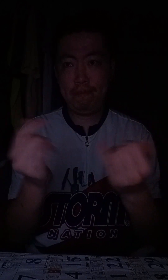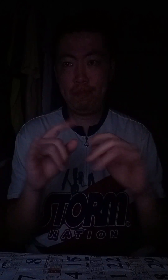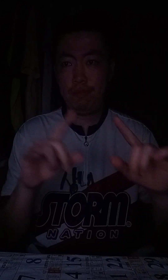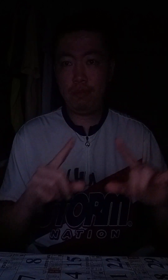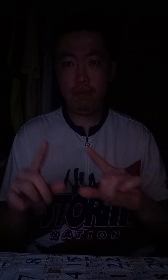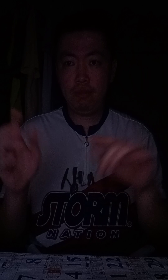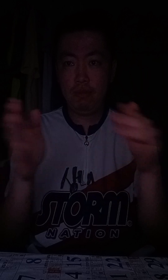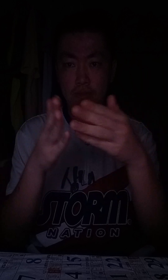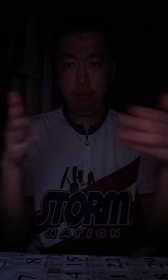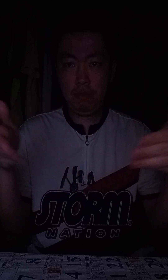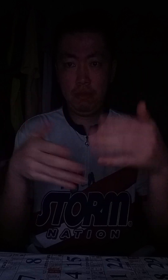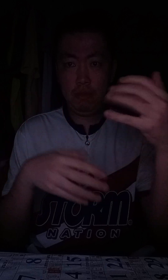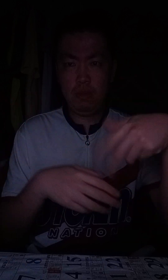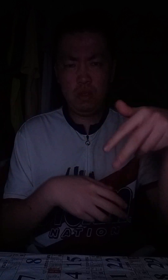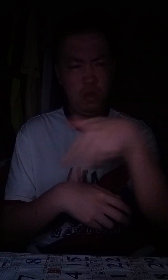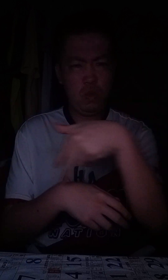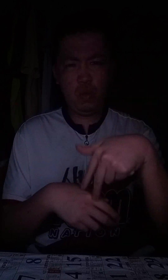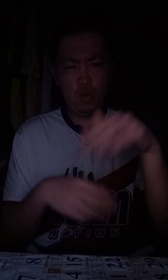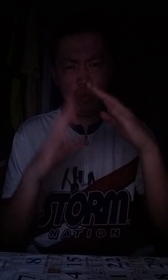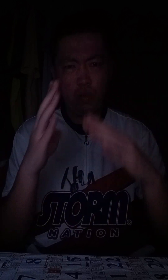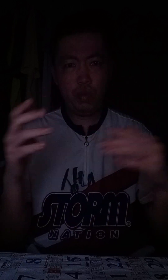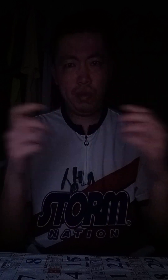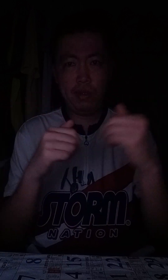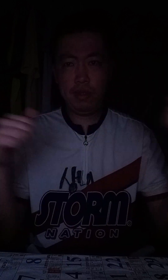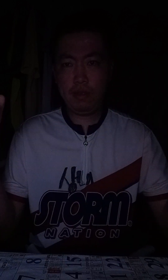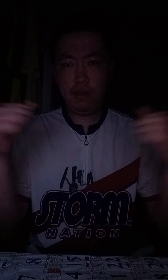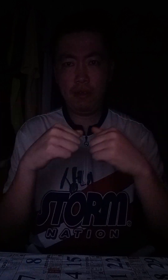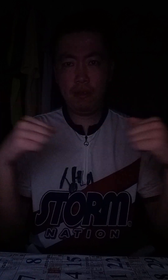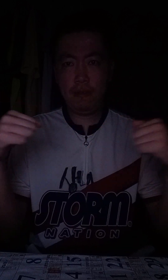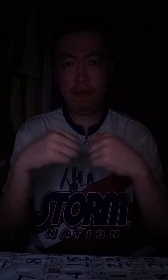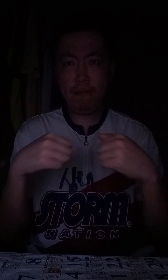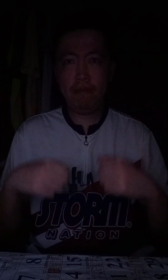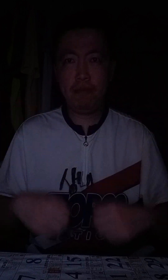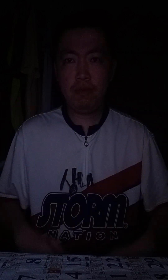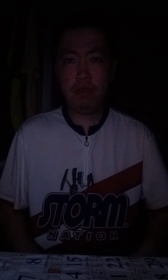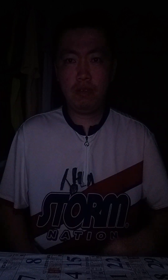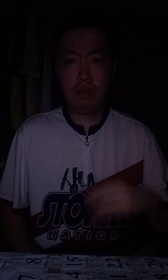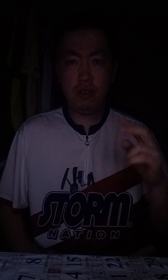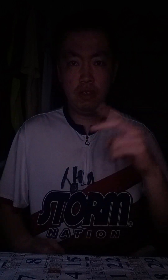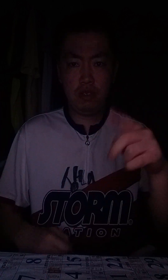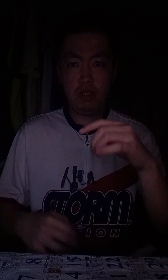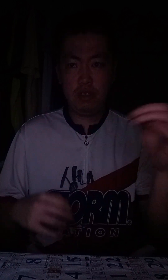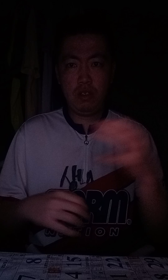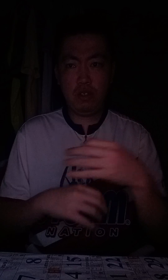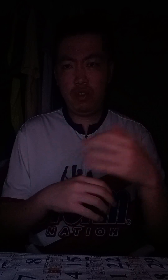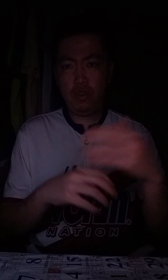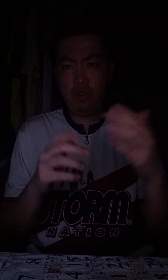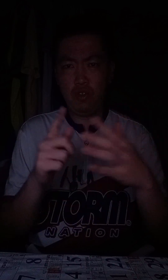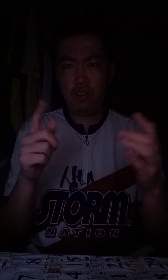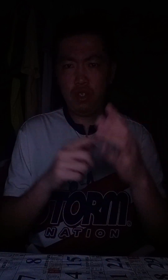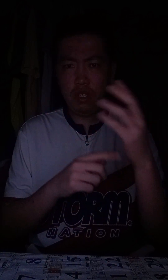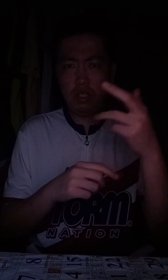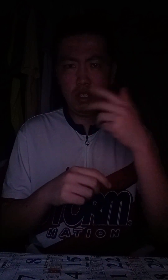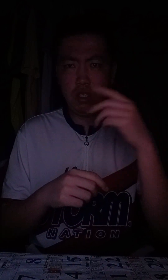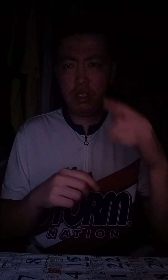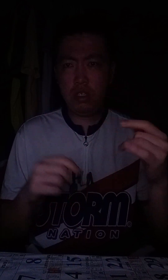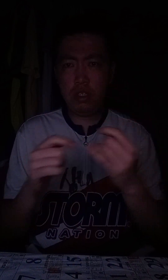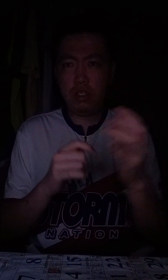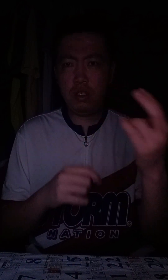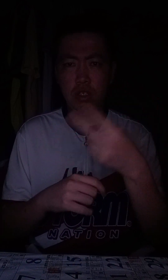한 도로에서 통근버스 9대가 잇따라 추돌했습니다. 앞서가던 버스가 눈길에 넘어진 뒤 뒤따르던 버스들이